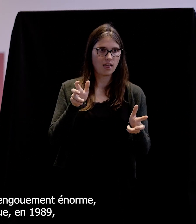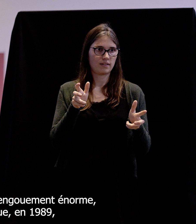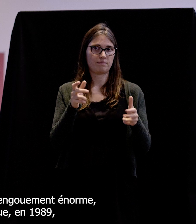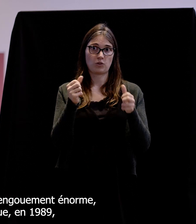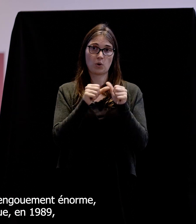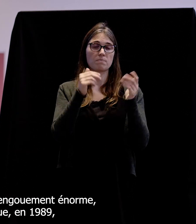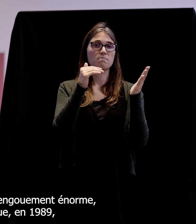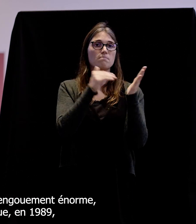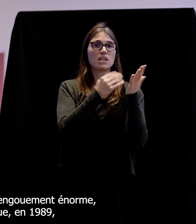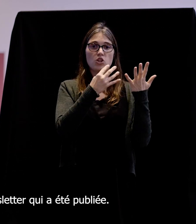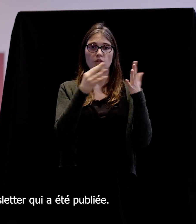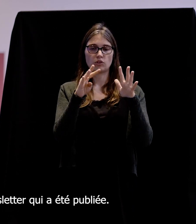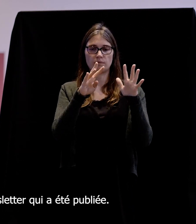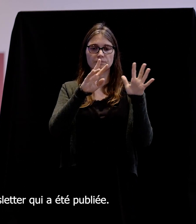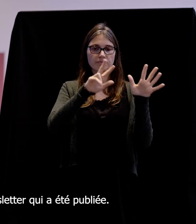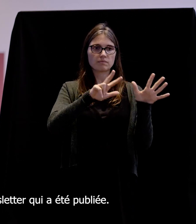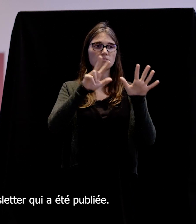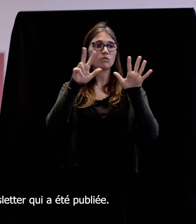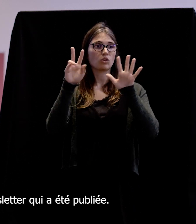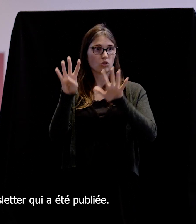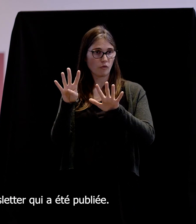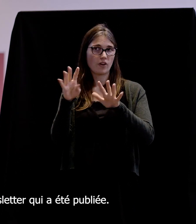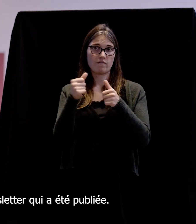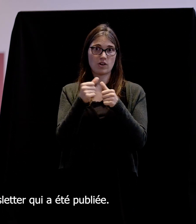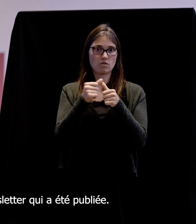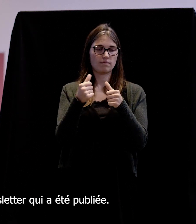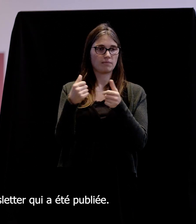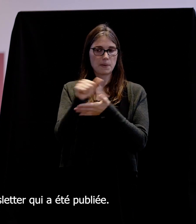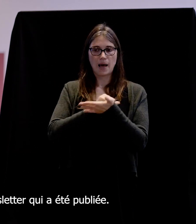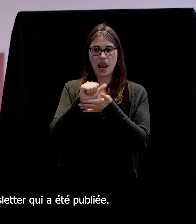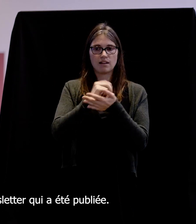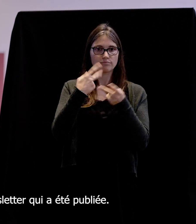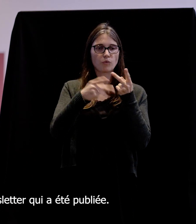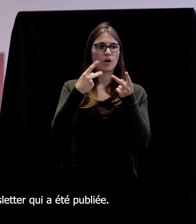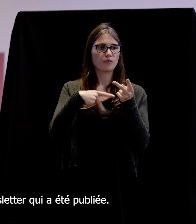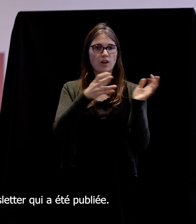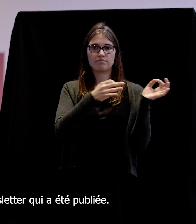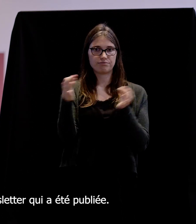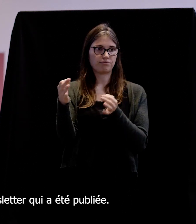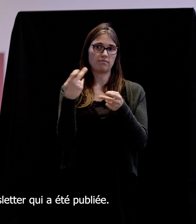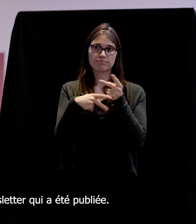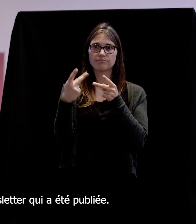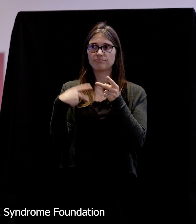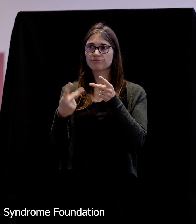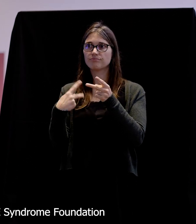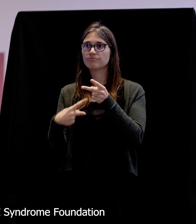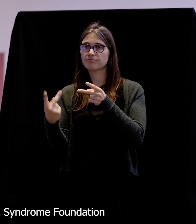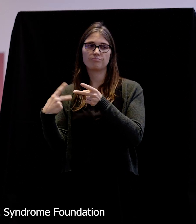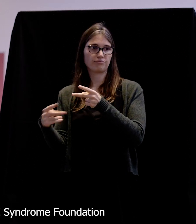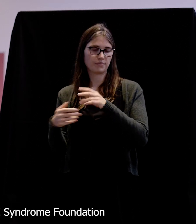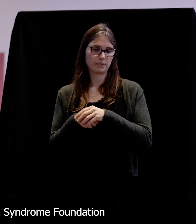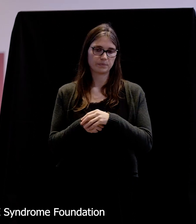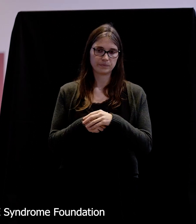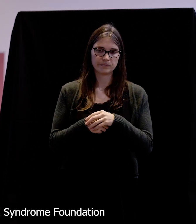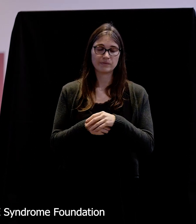qu'en 1989, il y a eu une première newsletter qui a été publiée. En 1993, il y a eu